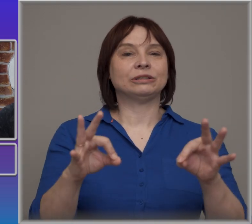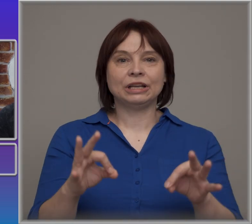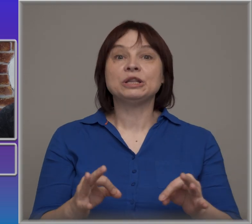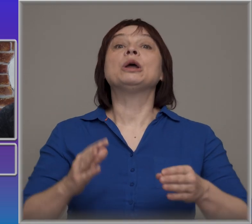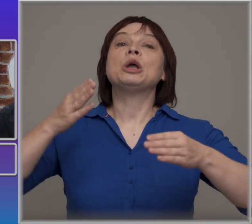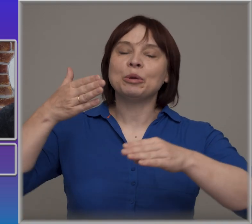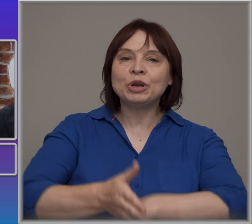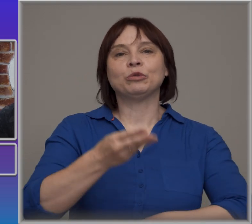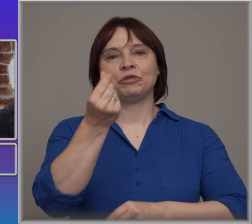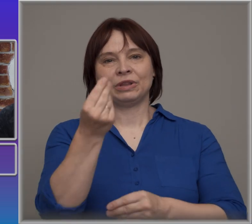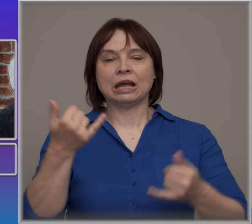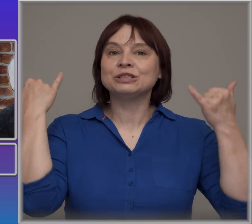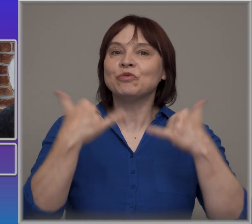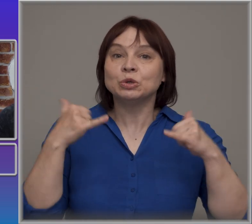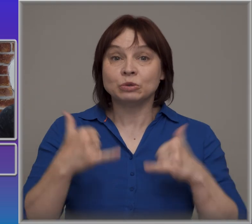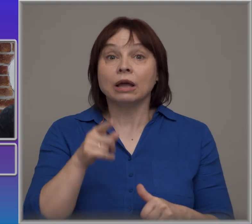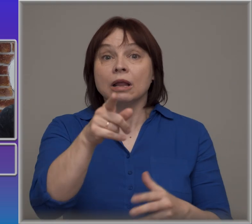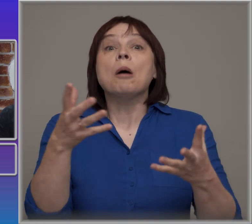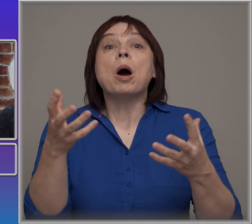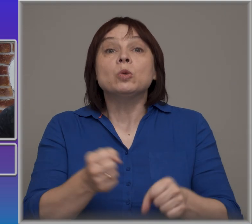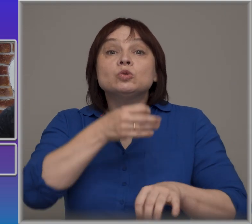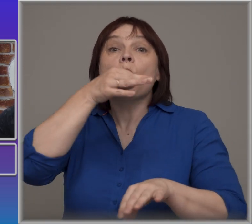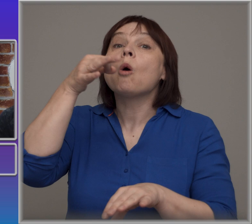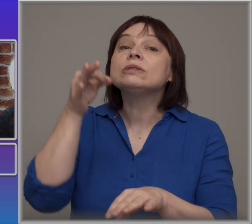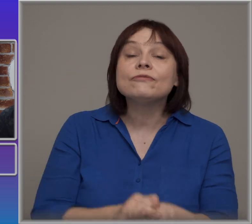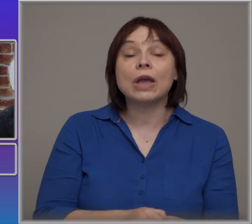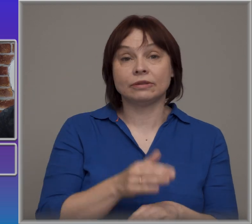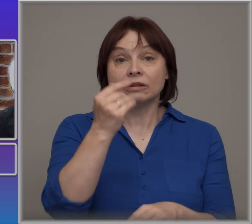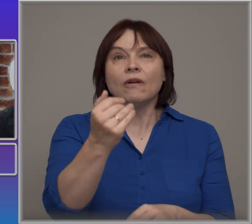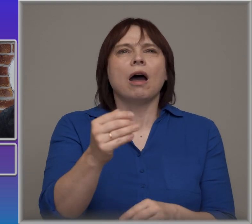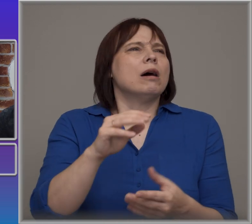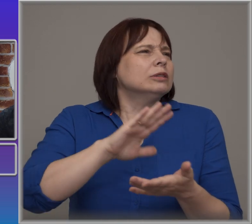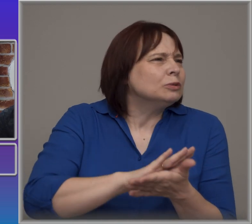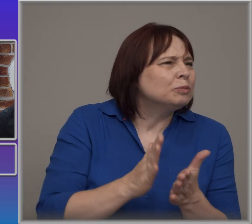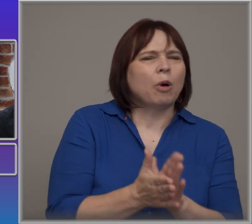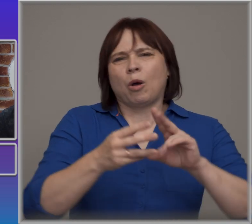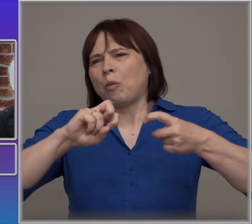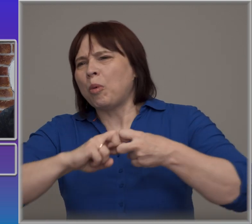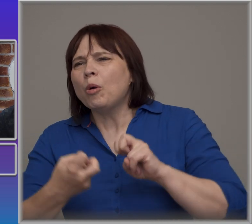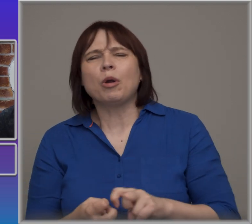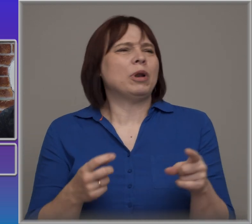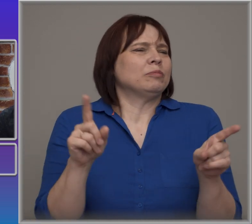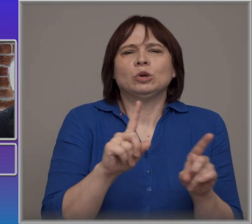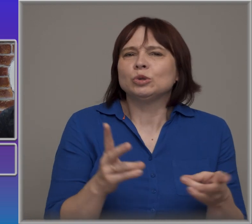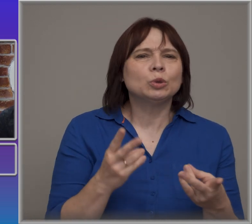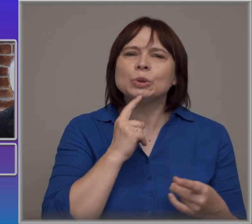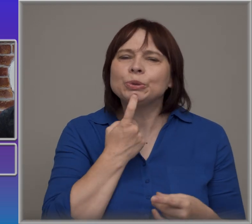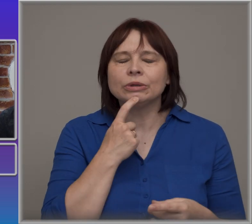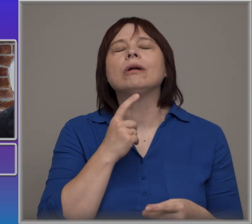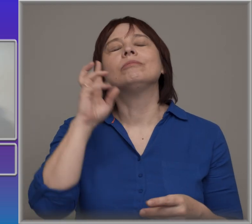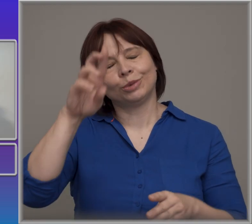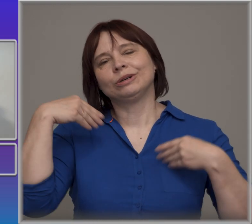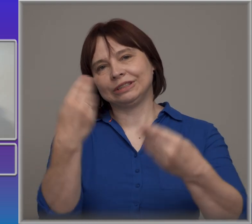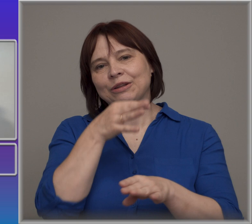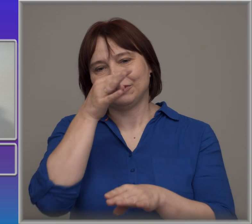чудесным образом. В общем, вы получите ответы на ваши ситуации, на ваши проблемы от Господа. Оставайтесь с